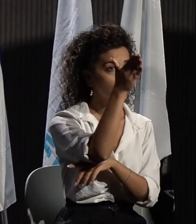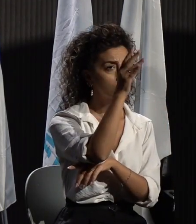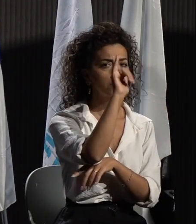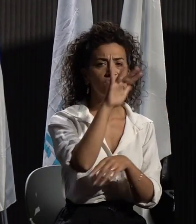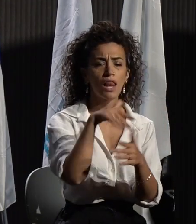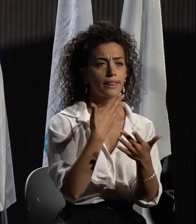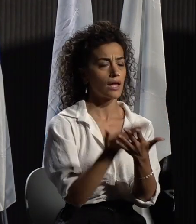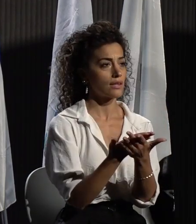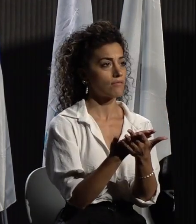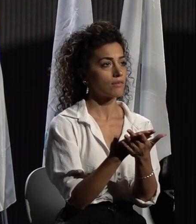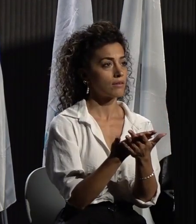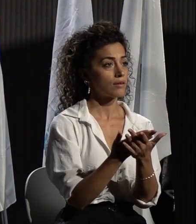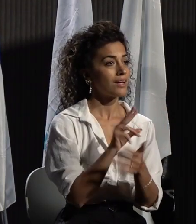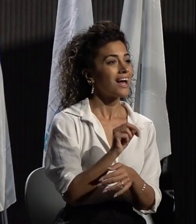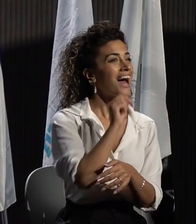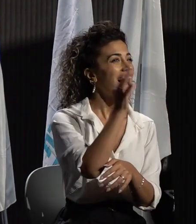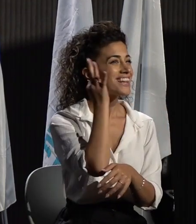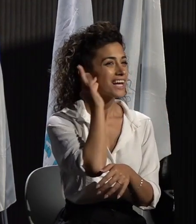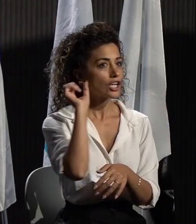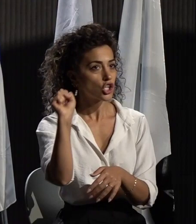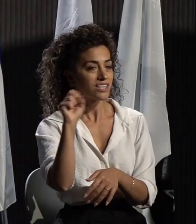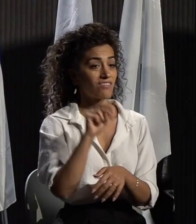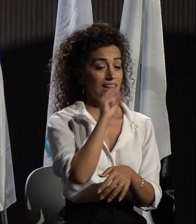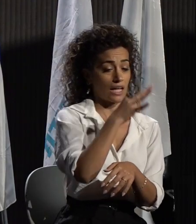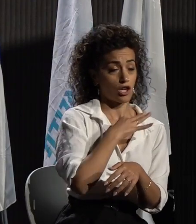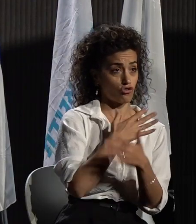להתנדב. הנכדה של סילביה והנכדה שלי